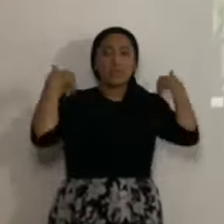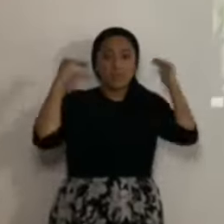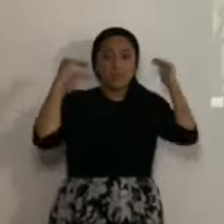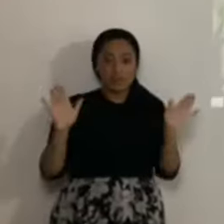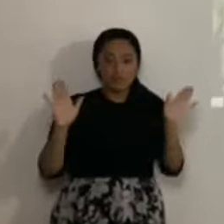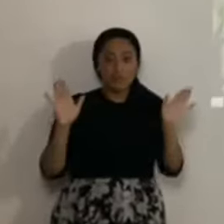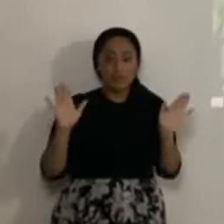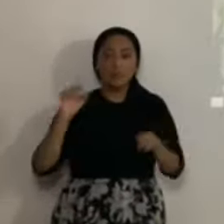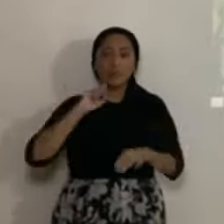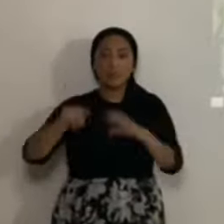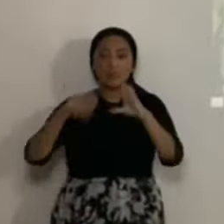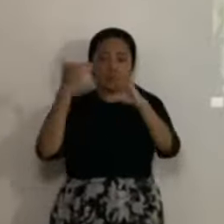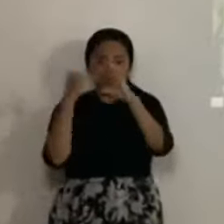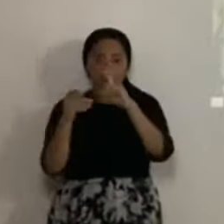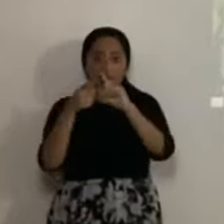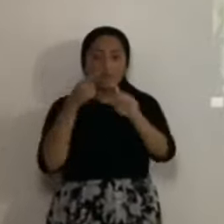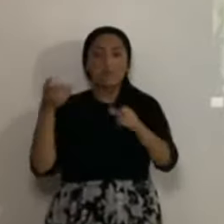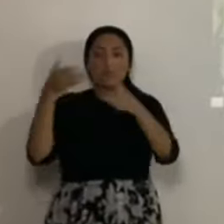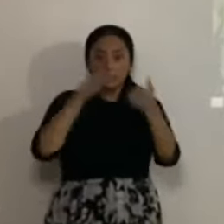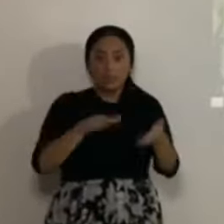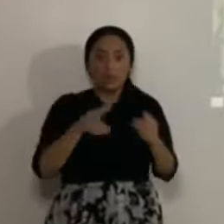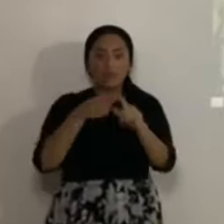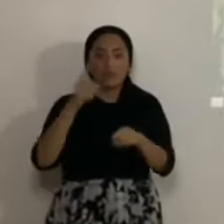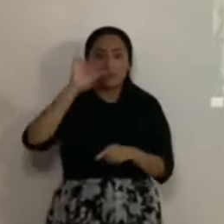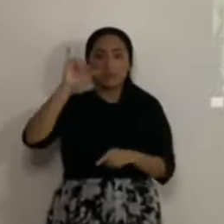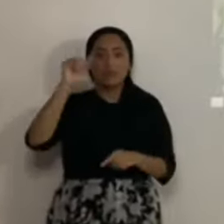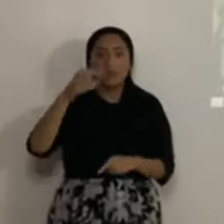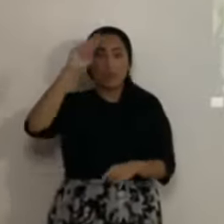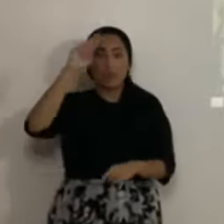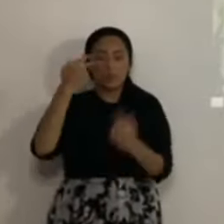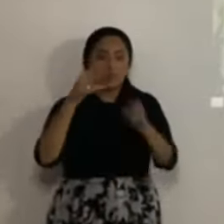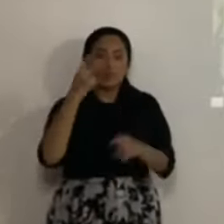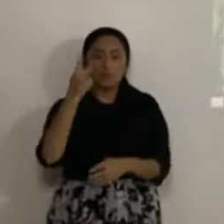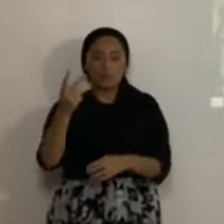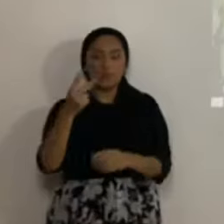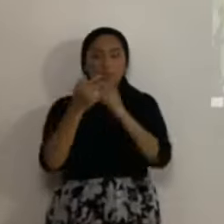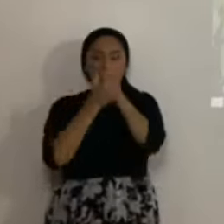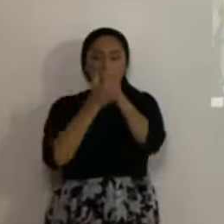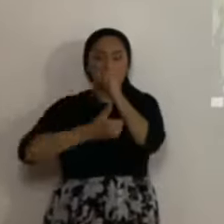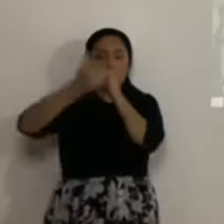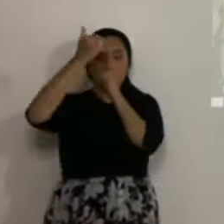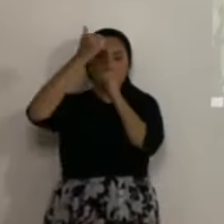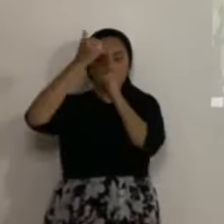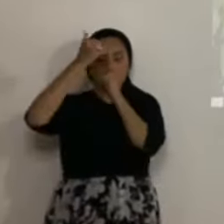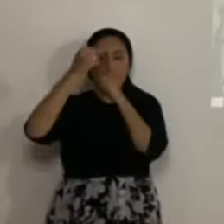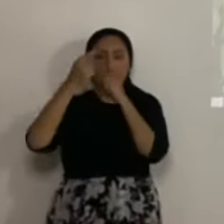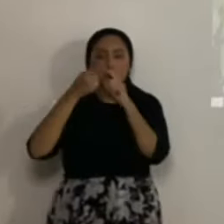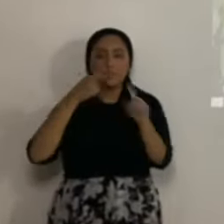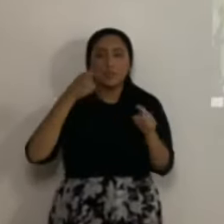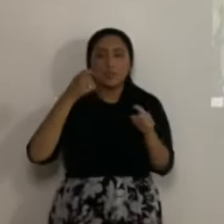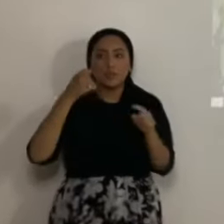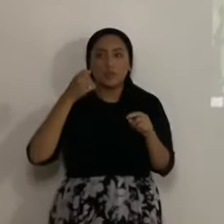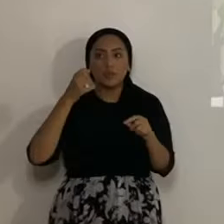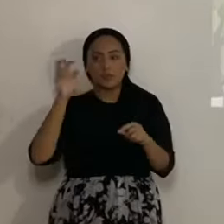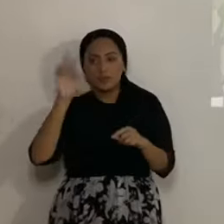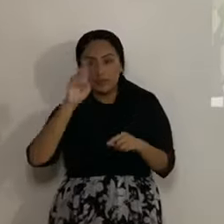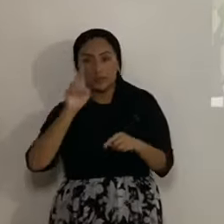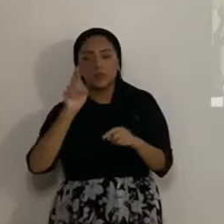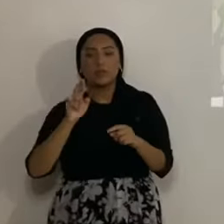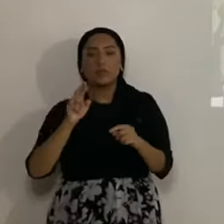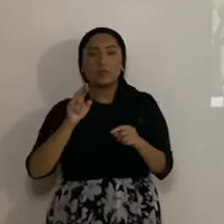mensajeros de muerte de parte de Yahweh. Ya lo vimos, Shofarot, las trompetas de Apocalipsis, las copas de la